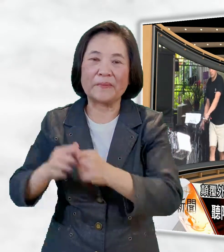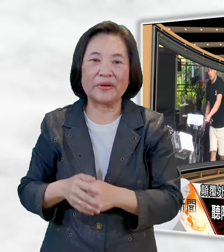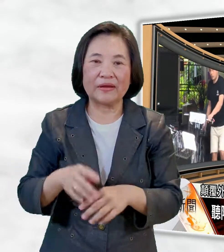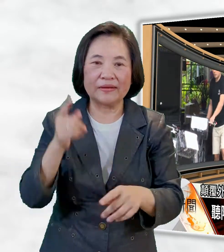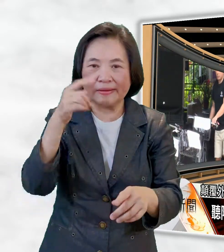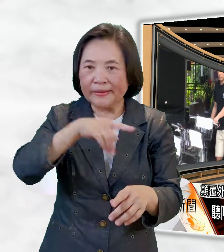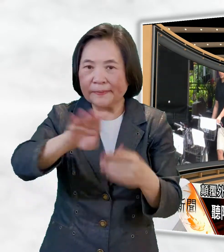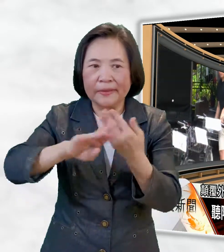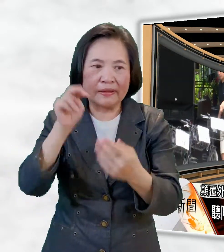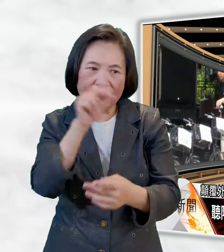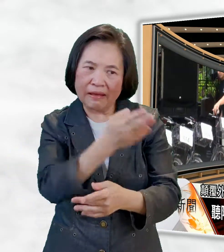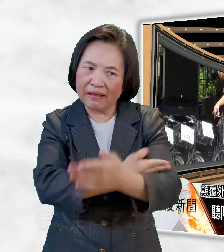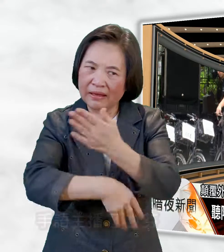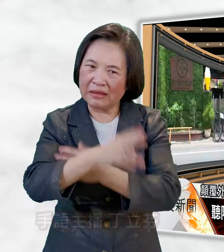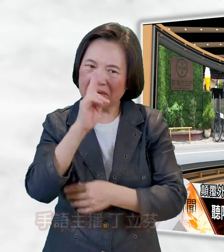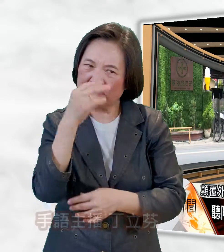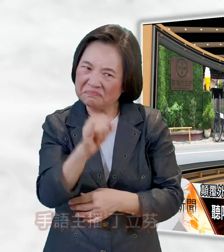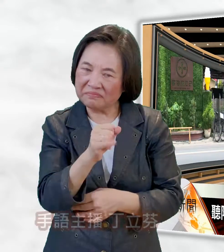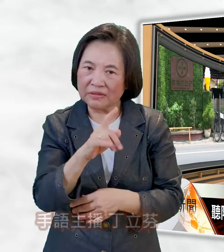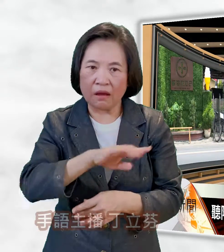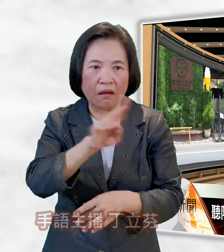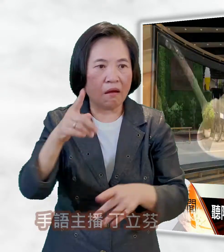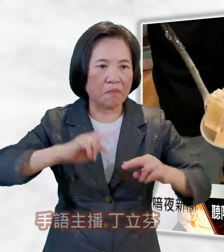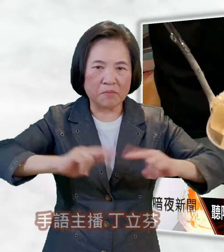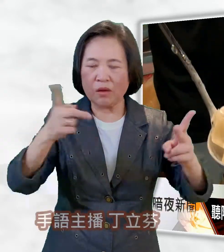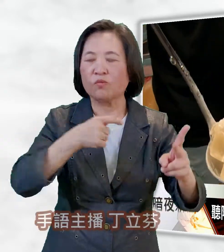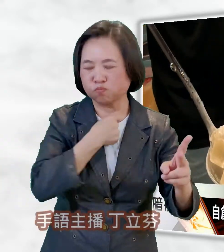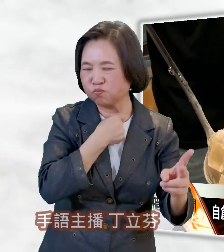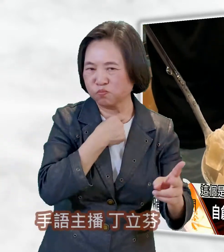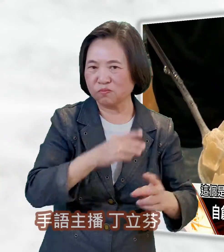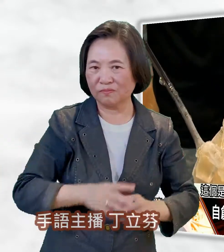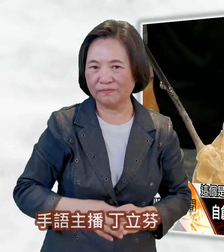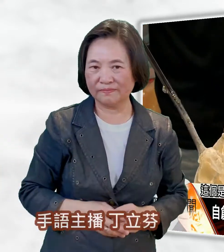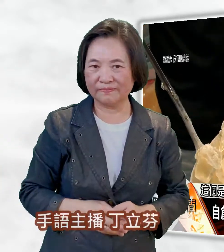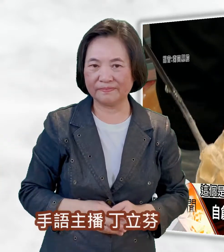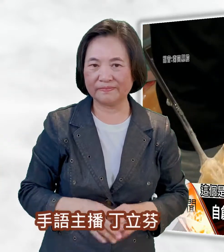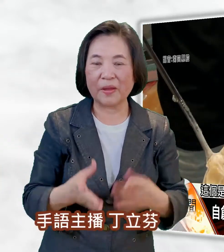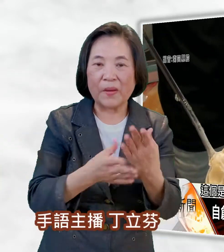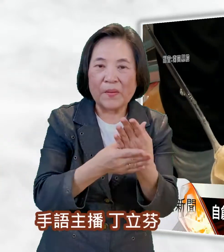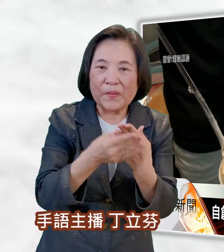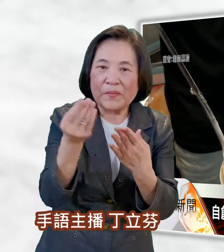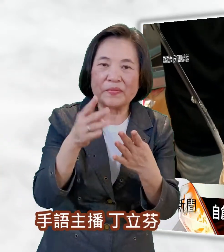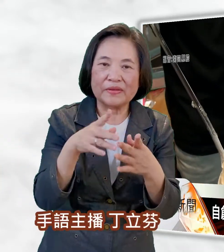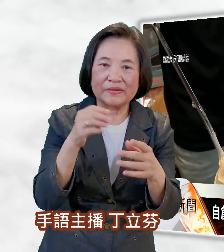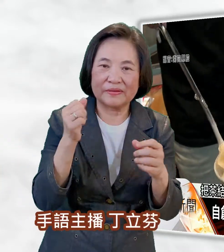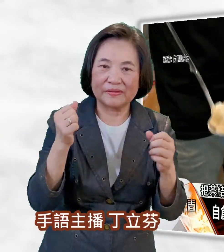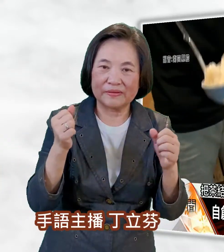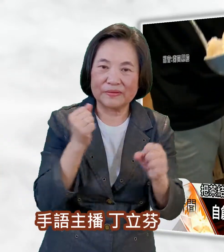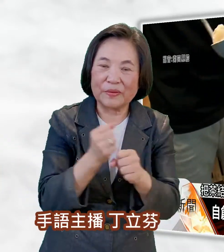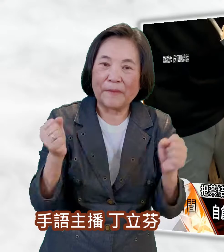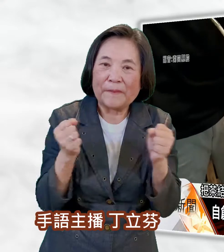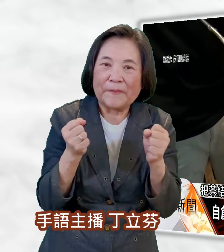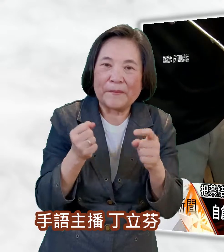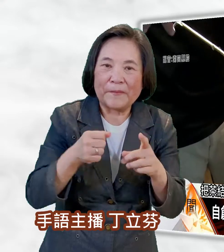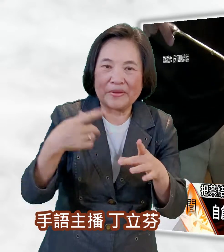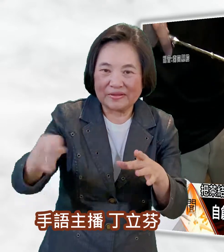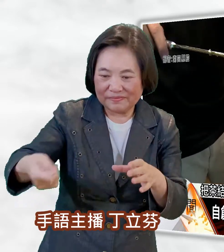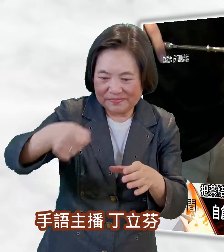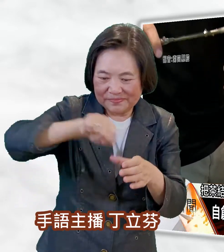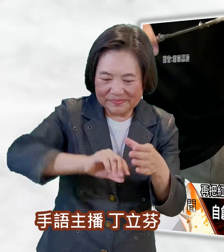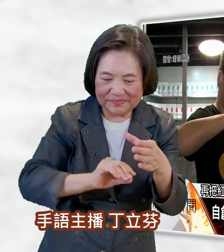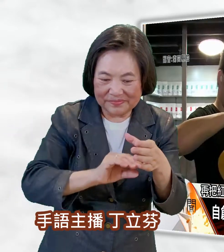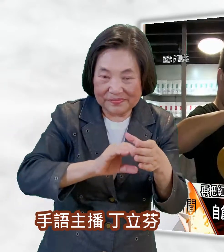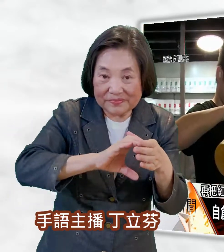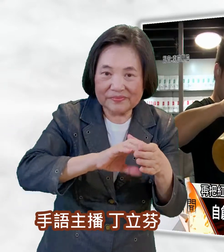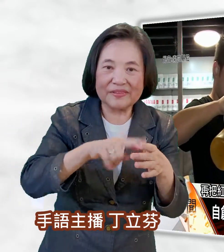改变大家对神宗茶的刻板印象。 这个是茶的冰块。 同茶结作本国工业毕